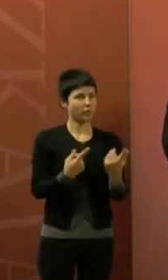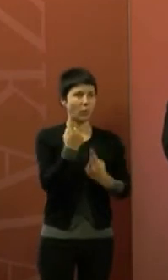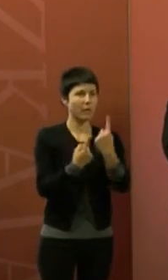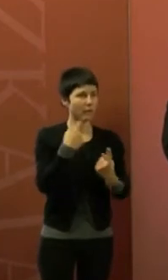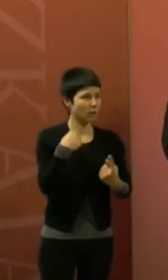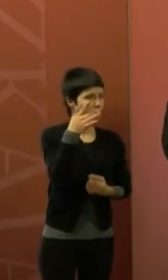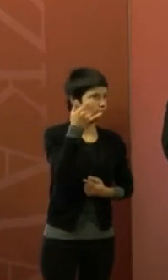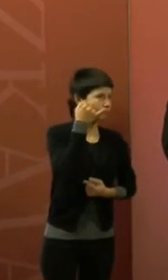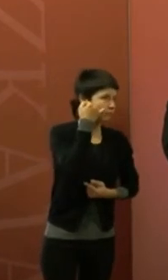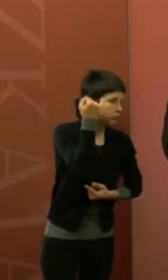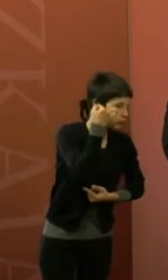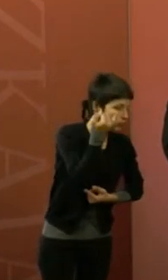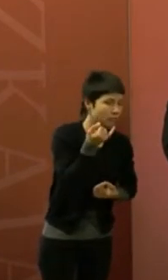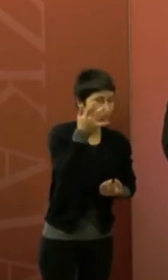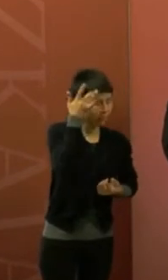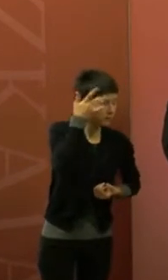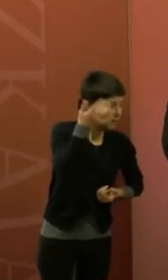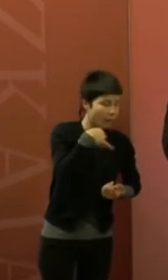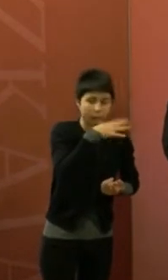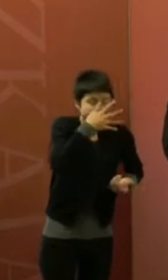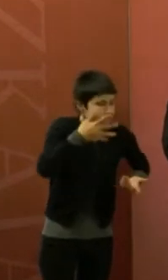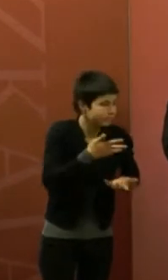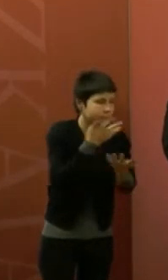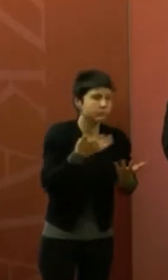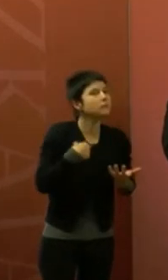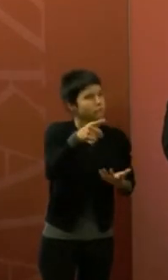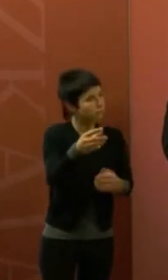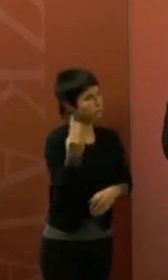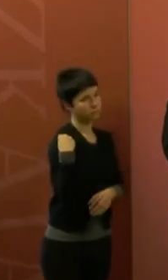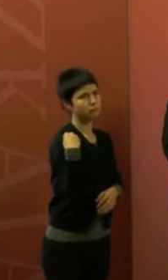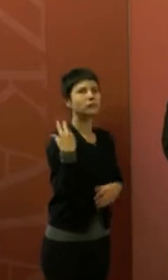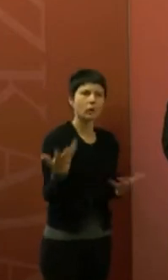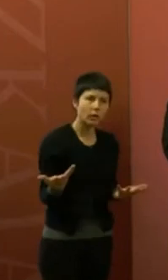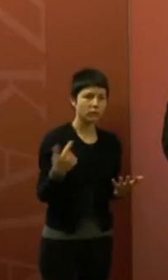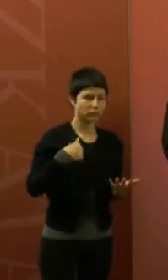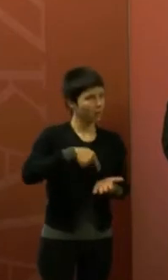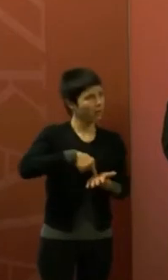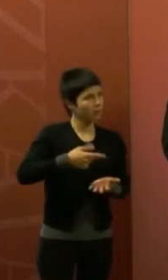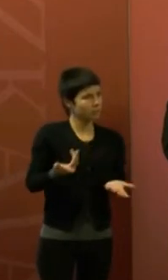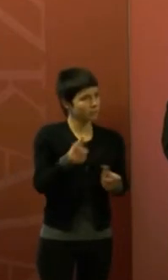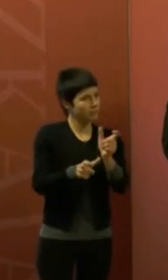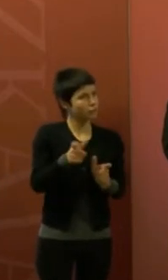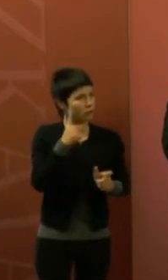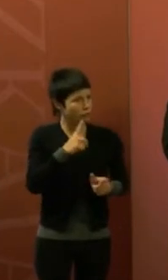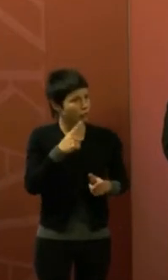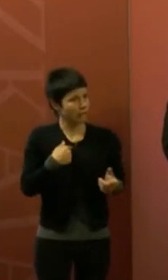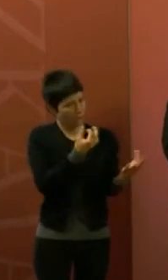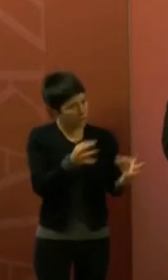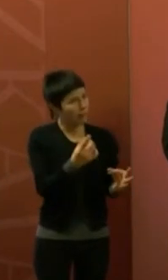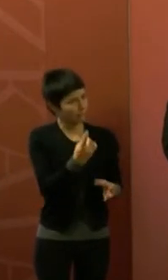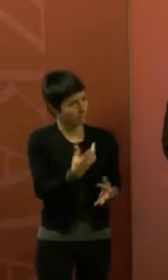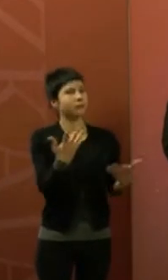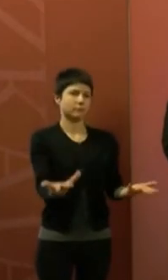tenemos en cuenta, que ustedes nos digan estamos aquí y que les tengamos en cuenta y que entre todos pues a ver si podemos